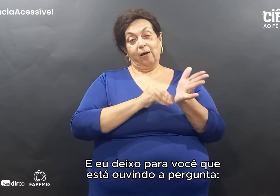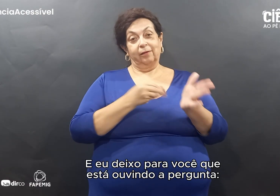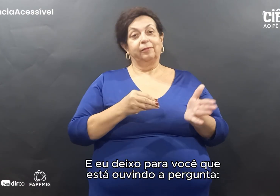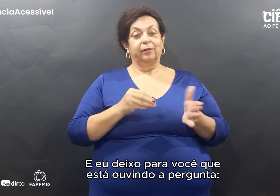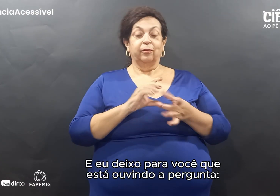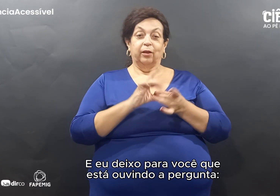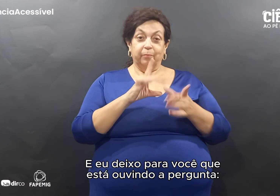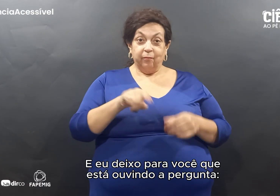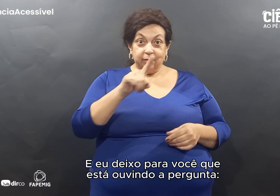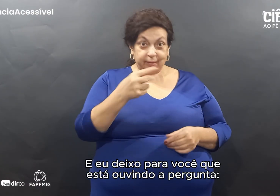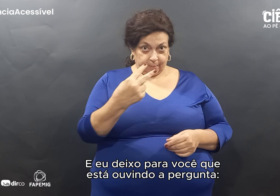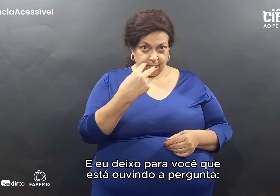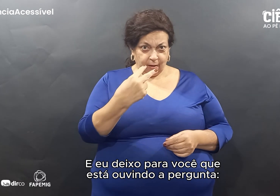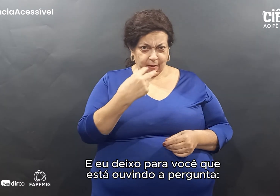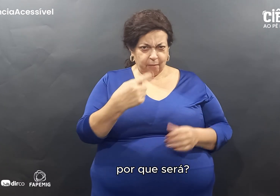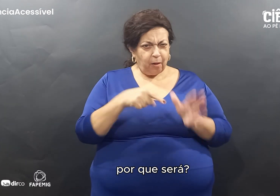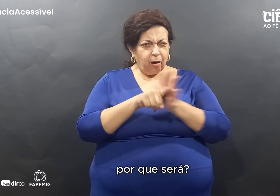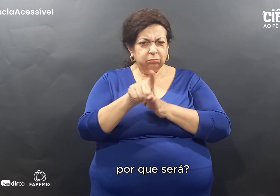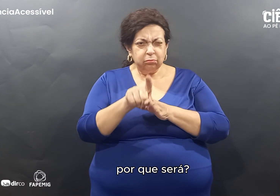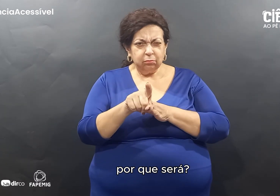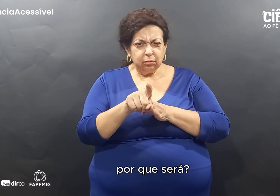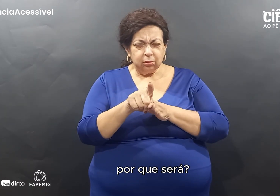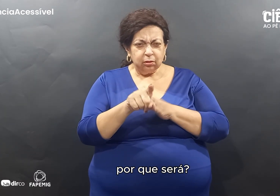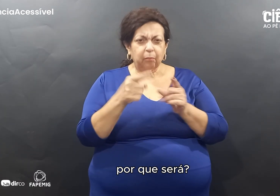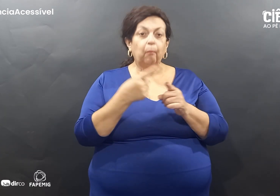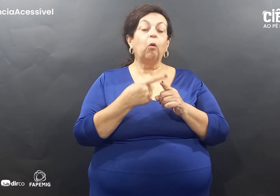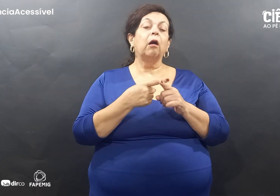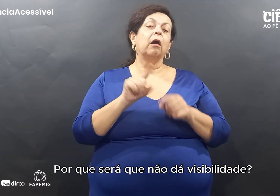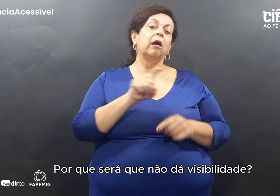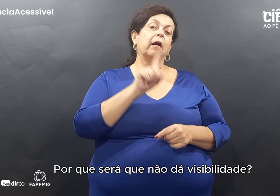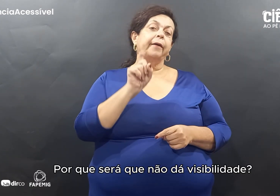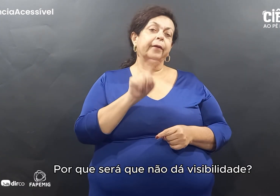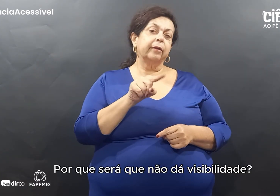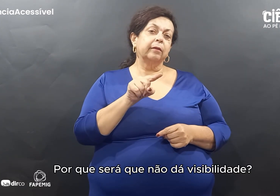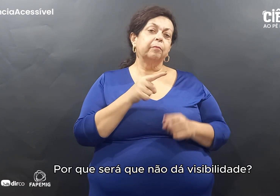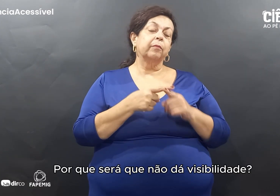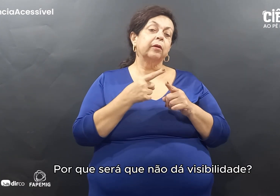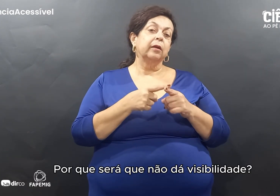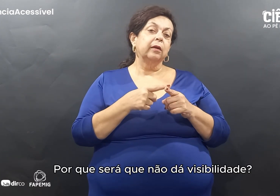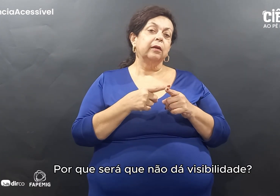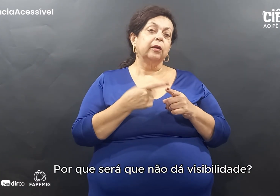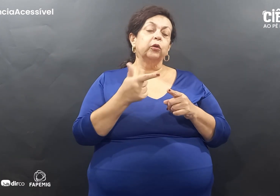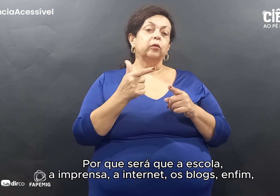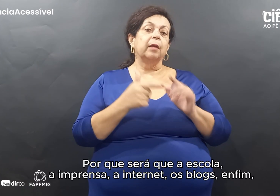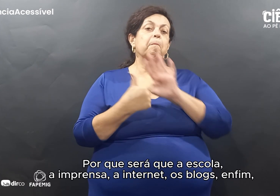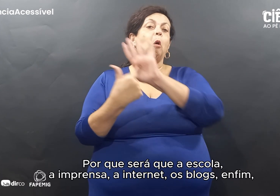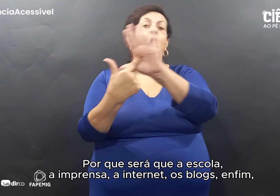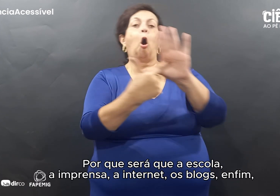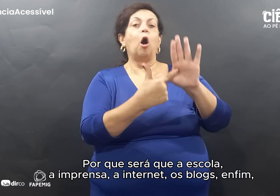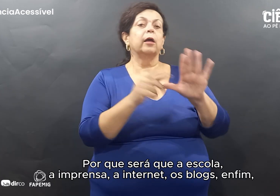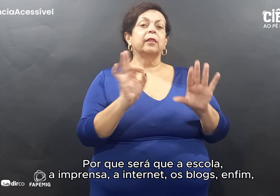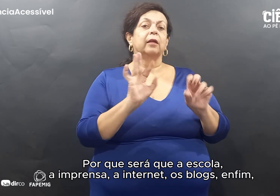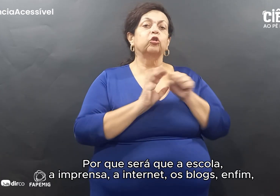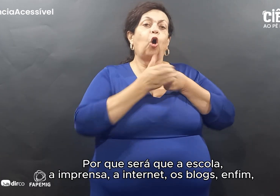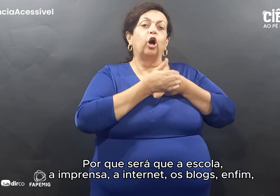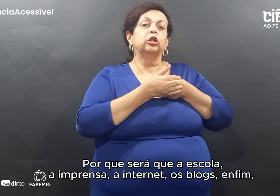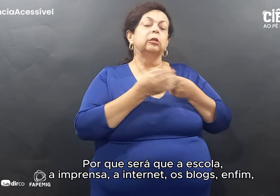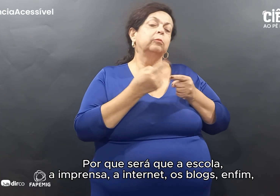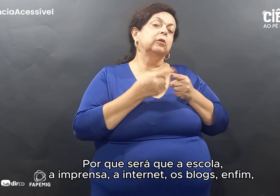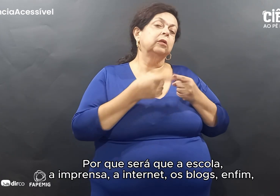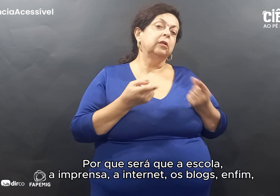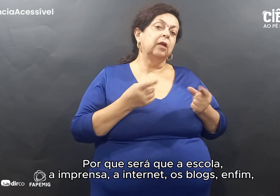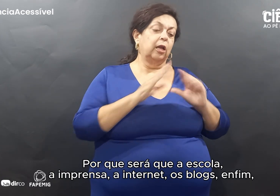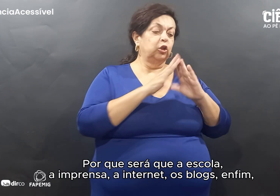deixo para você que está ouvindo a pergunta, né? Por que será? Por que será que não dá visibilidade? Por que será que